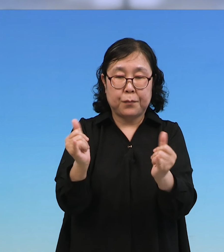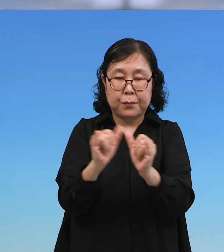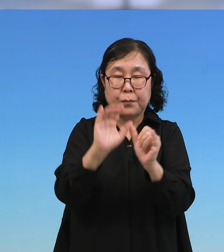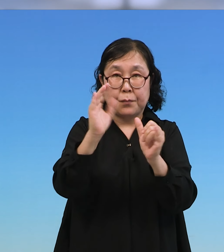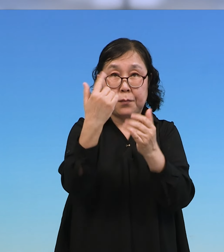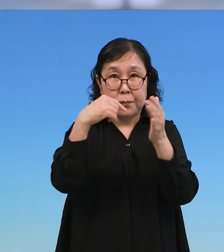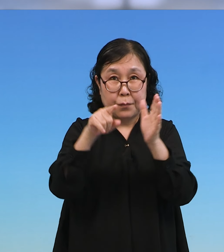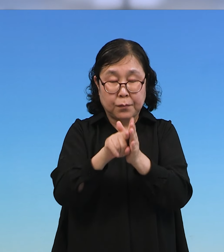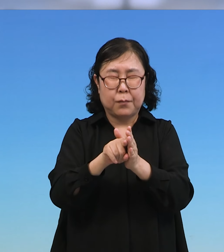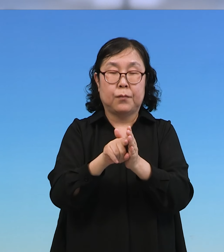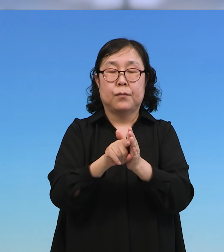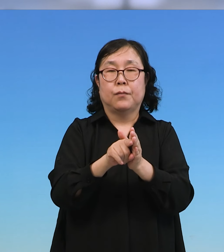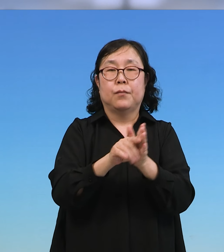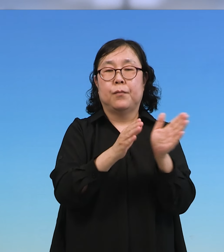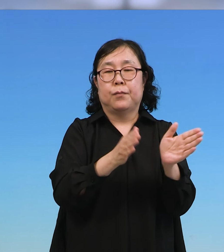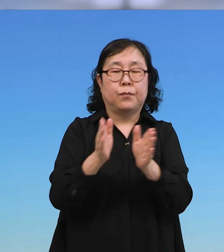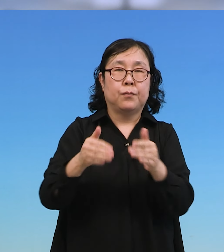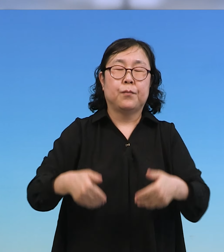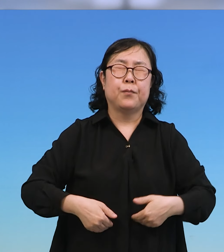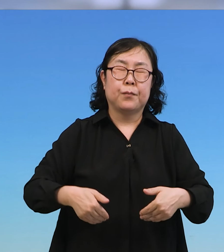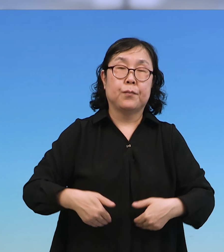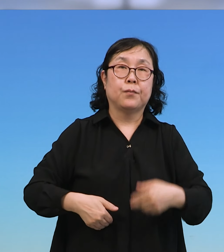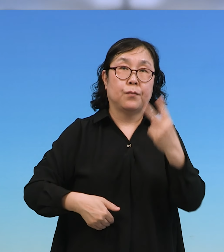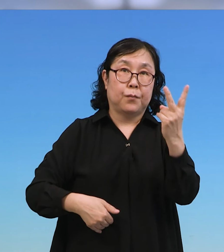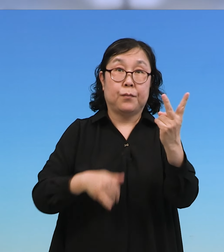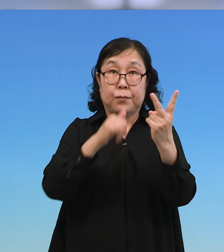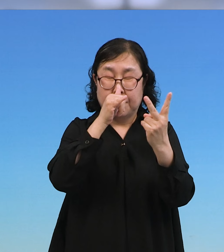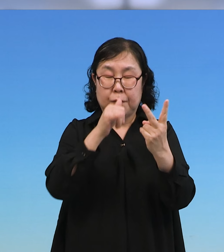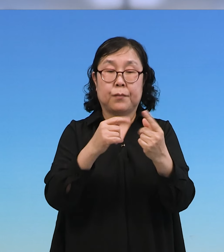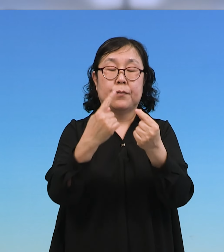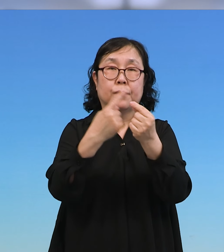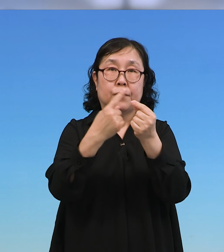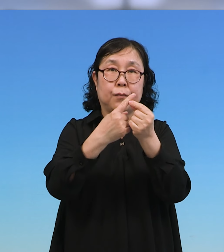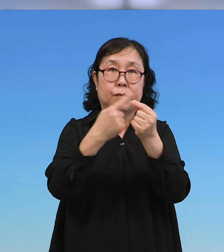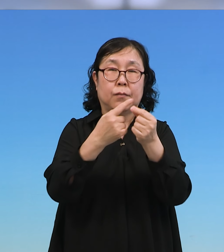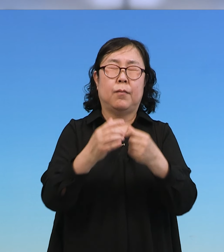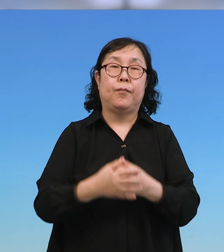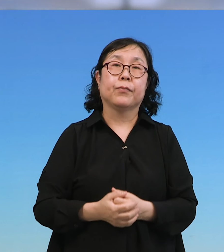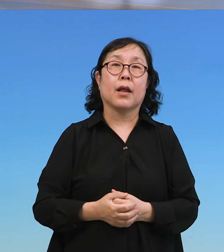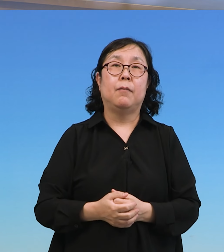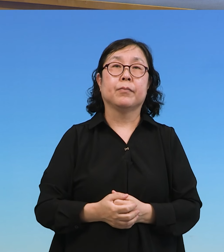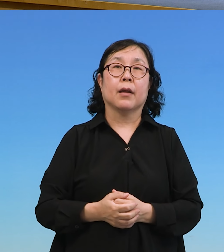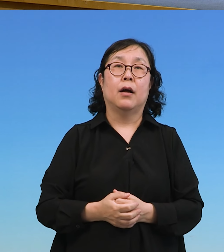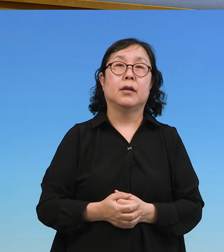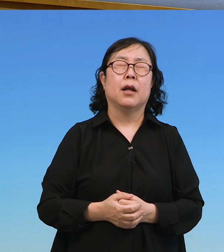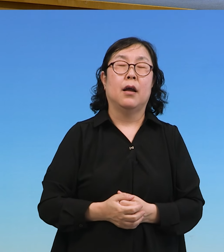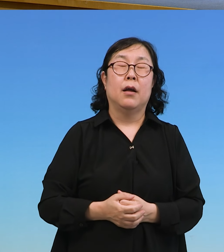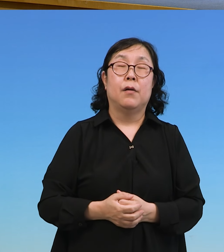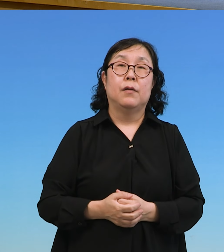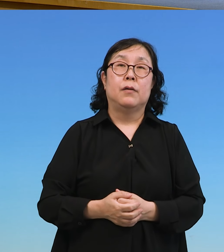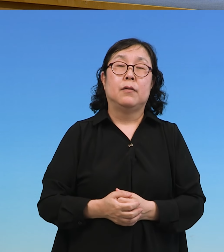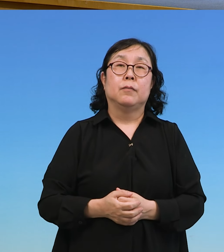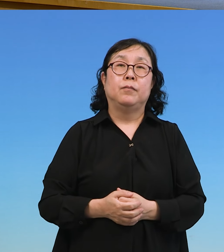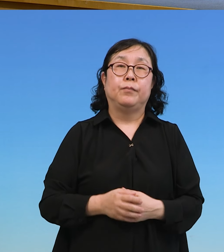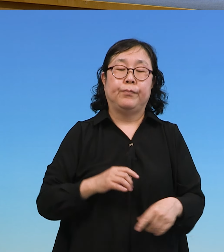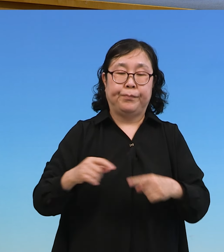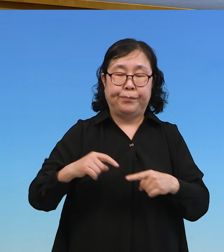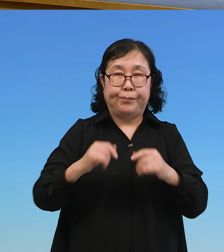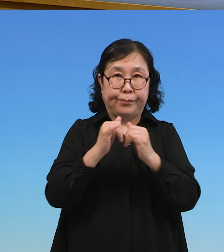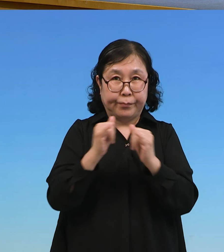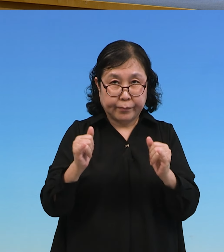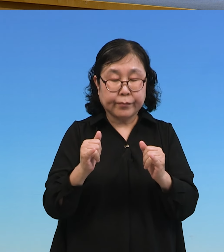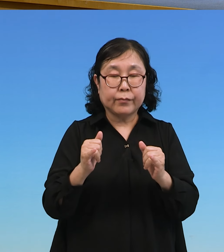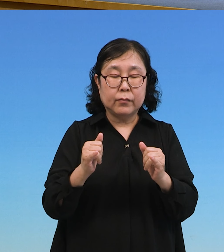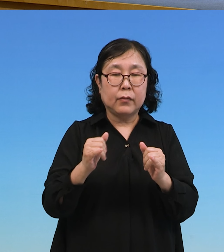구비 조건이 필요합니다. 두 가지 구비 조건. 첫 번째 구비 조건이 뭐냐? 지도자의